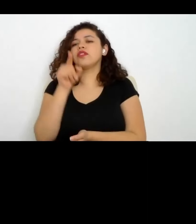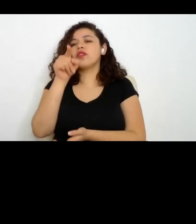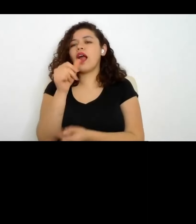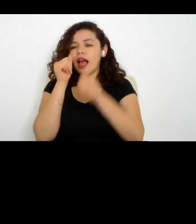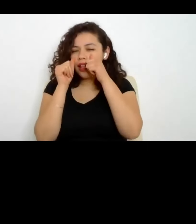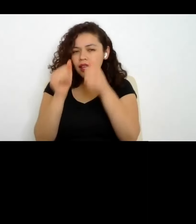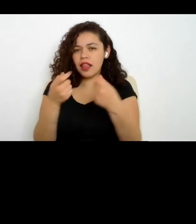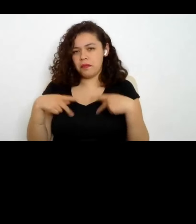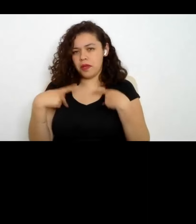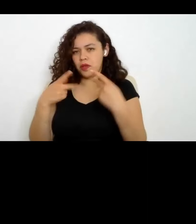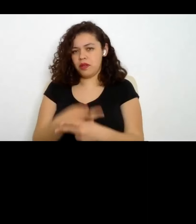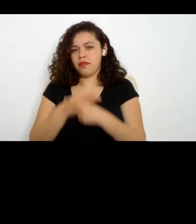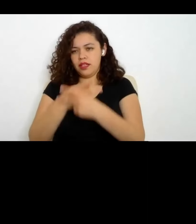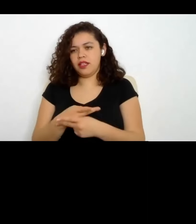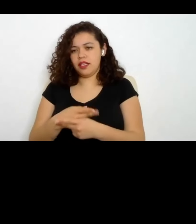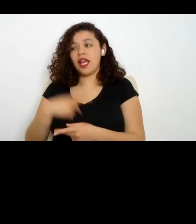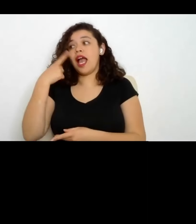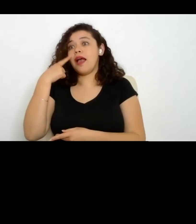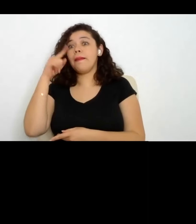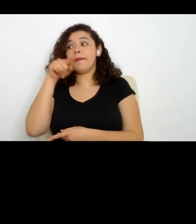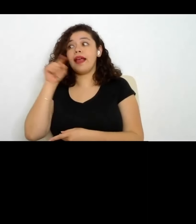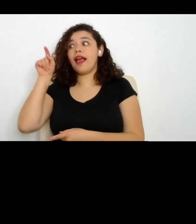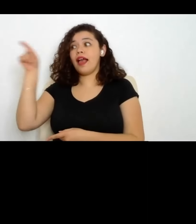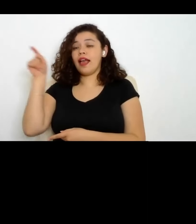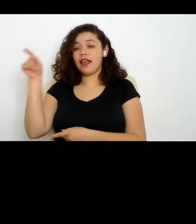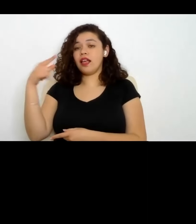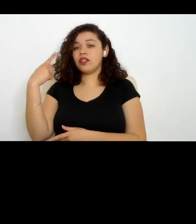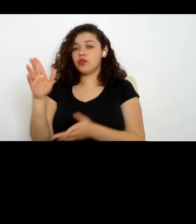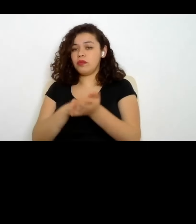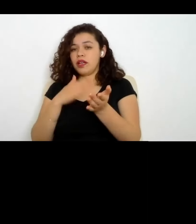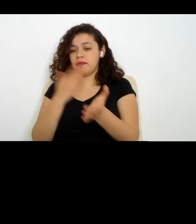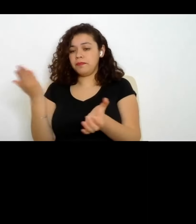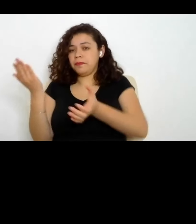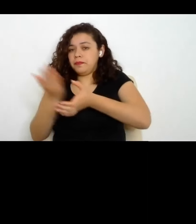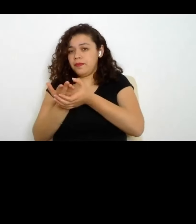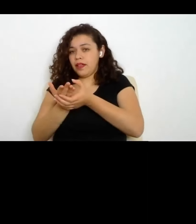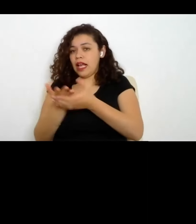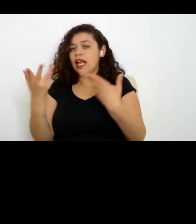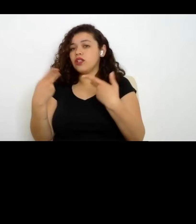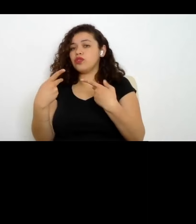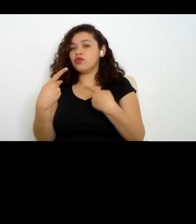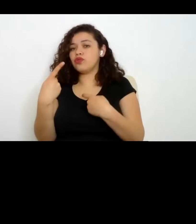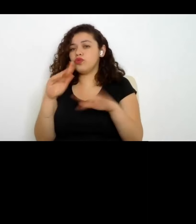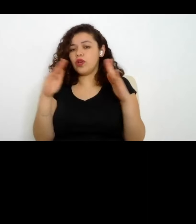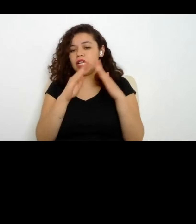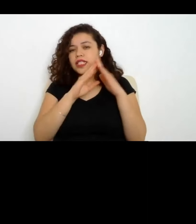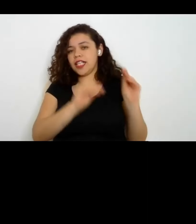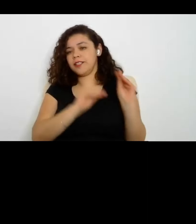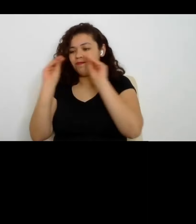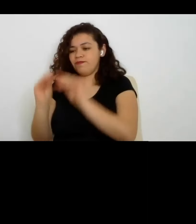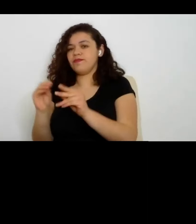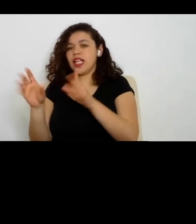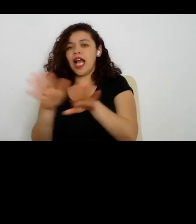los pacientes, le digo, oye, tu paciente tal, en su expediente, él quiere rectificar su domicilio. El